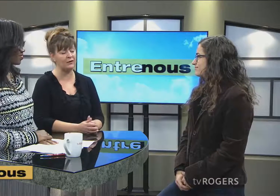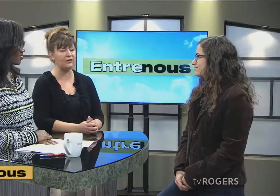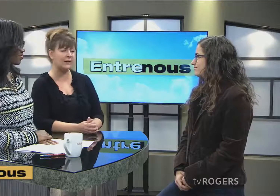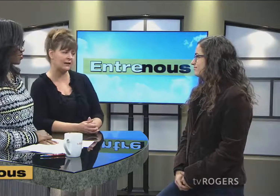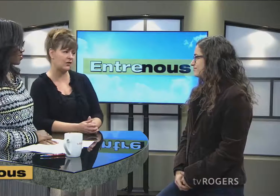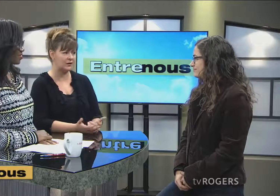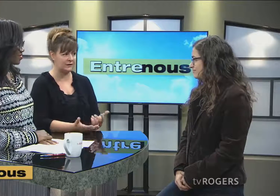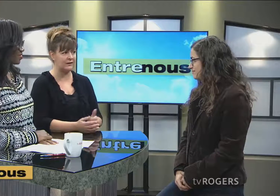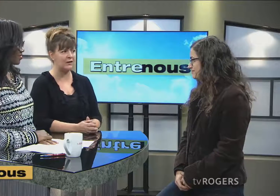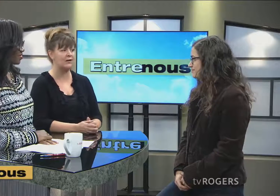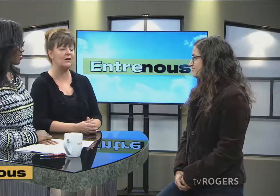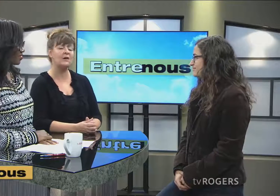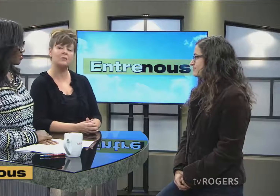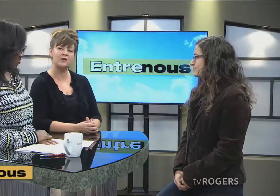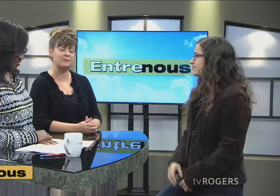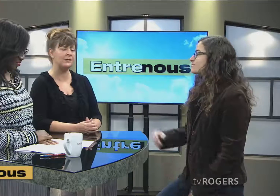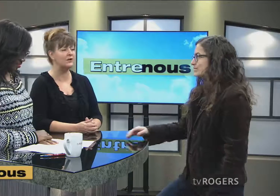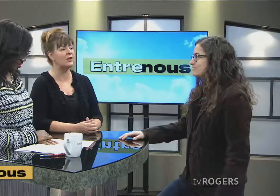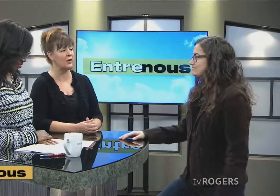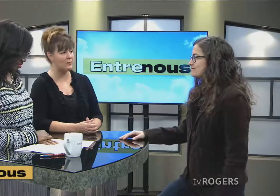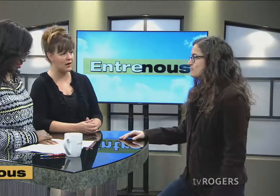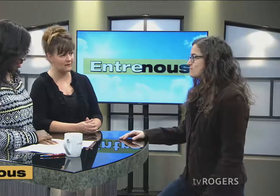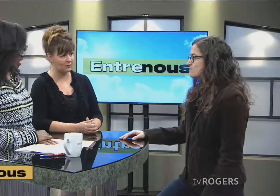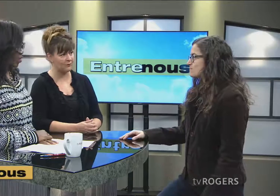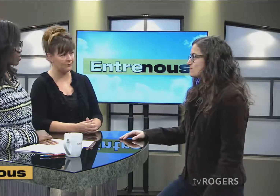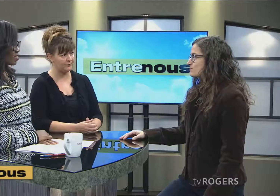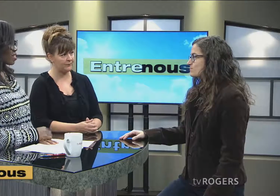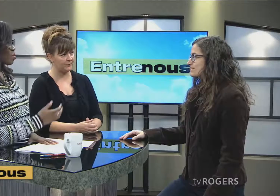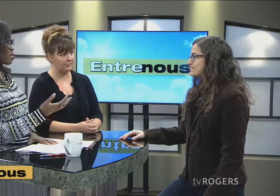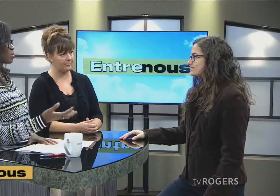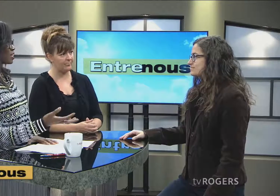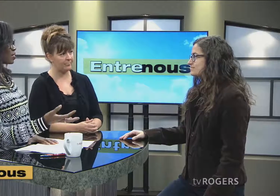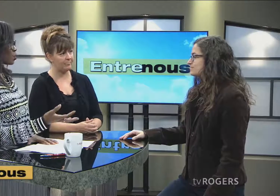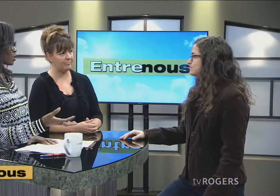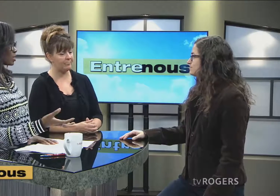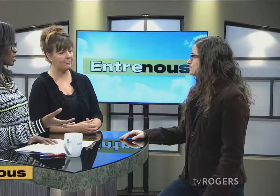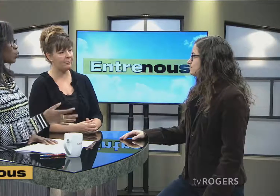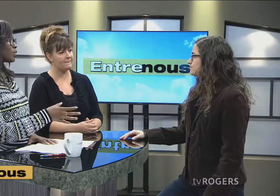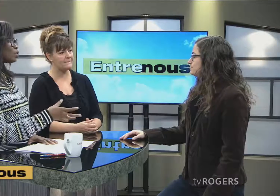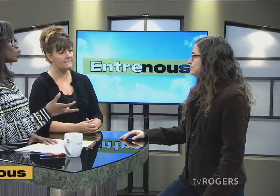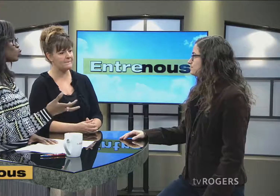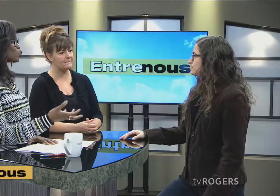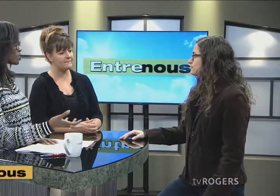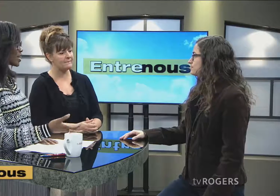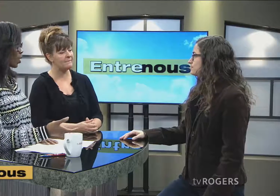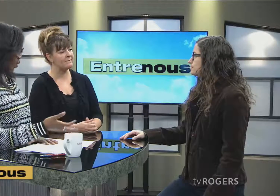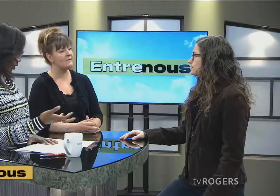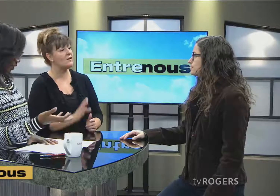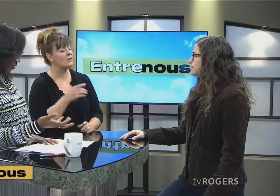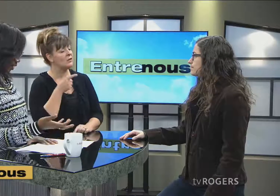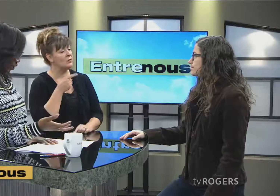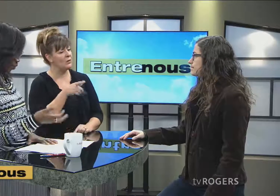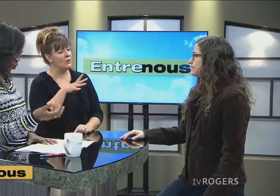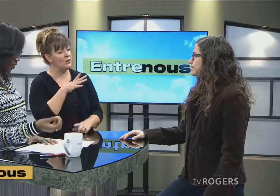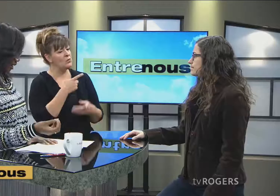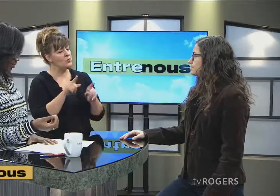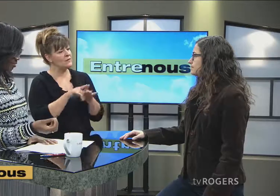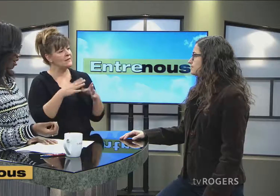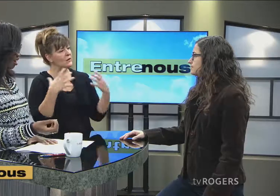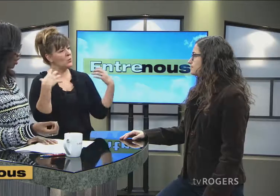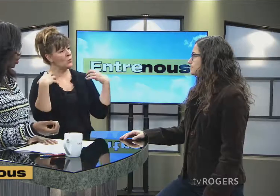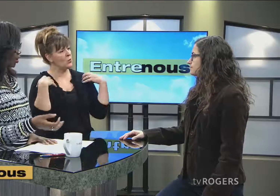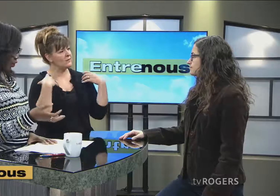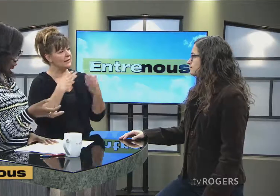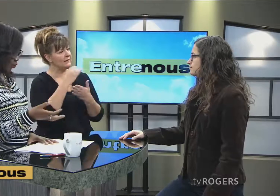créer des partenariats et des possibilités de collaboration. Vous avez quand même des opportunités. Vous faites du soutien à travers le Conseil